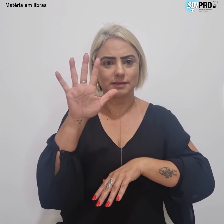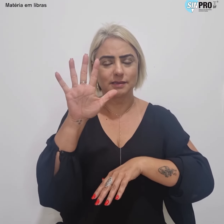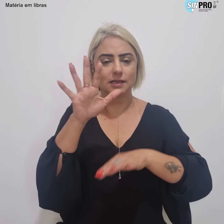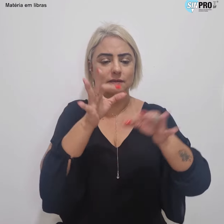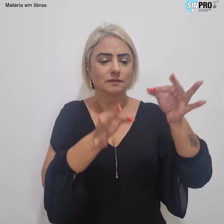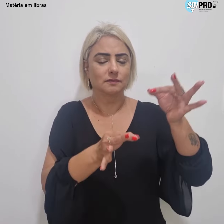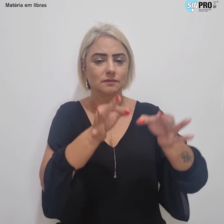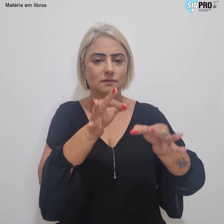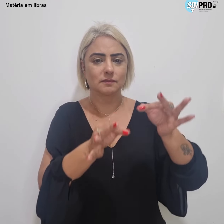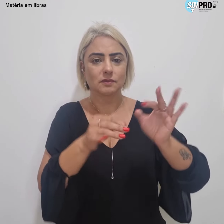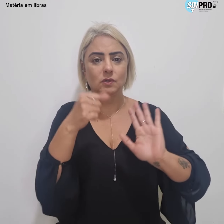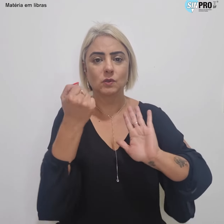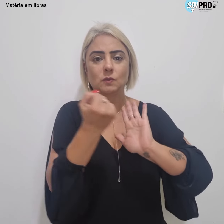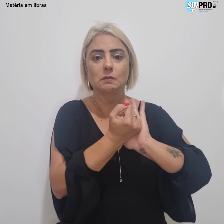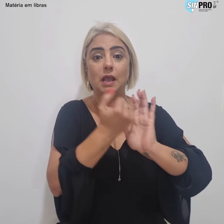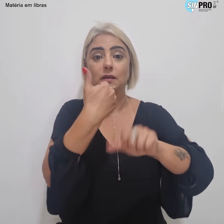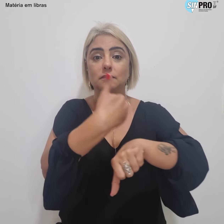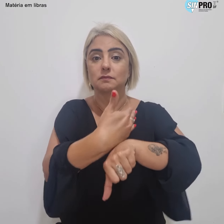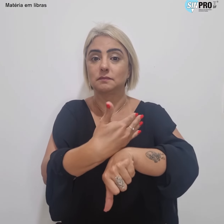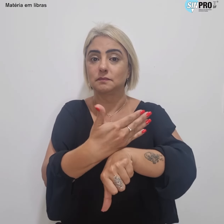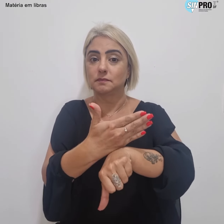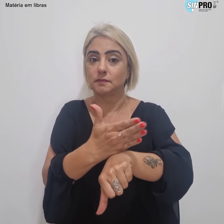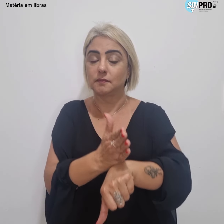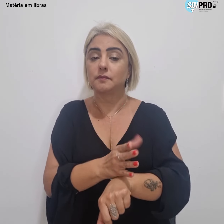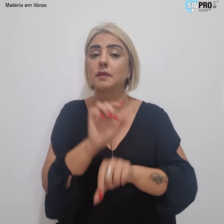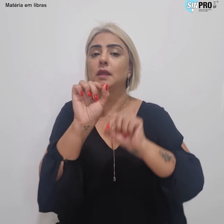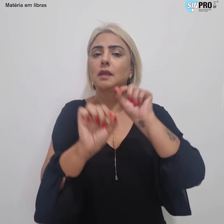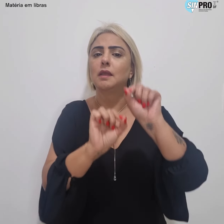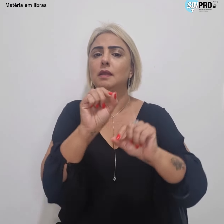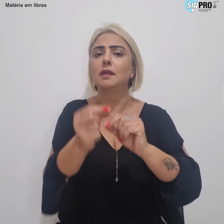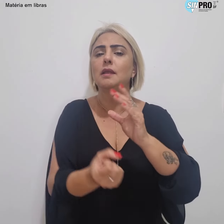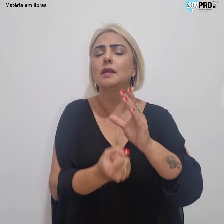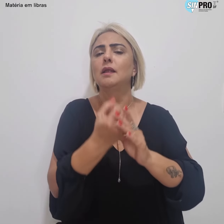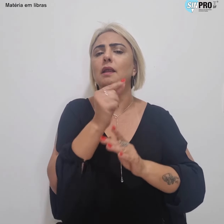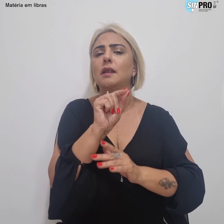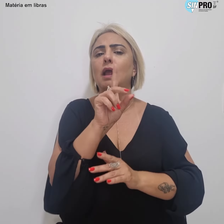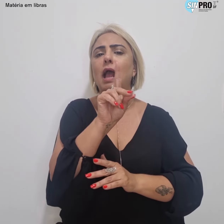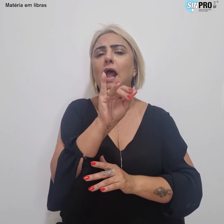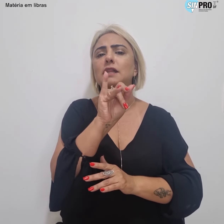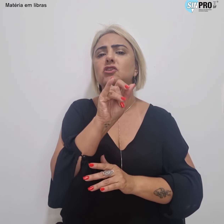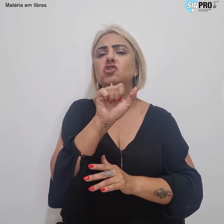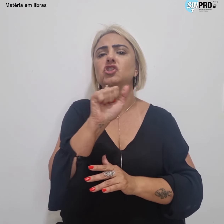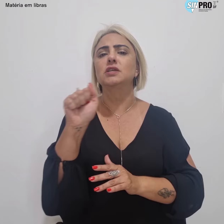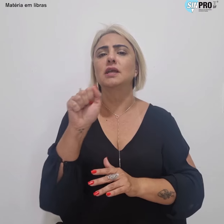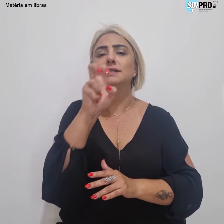jurídica do marco temporal, que estabelece a data de 5 de outubro de